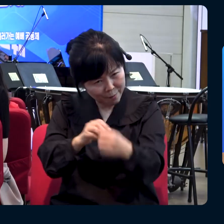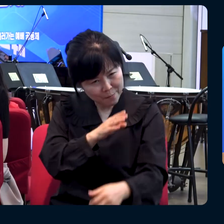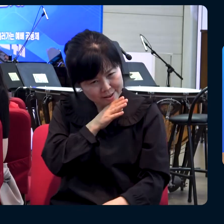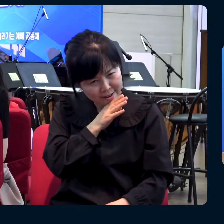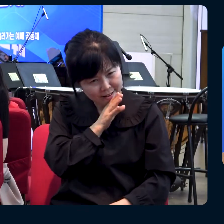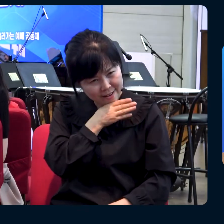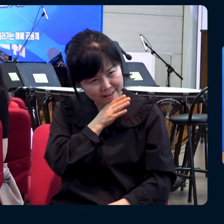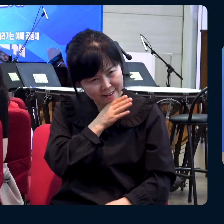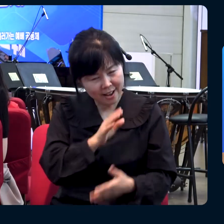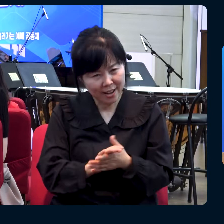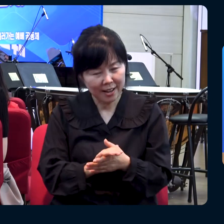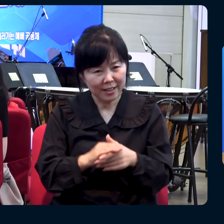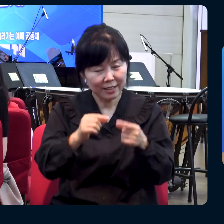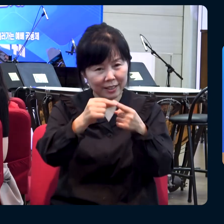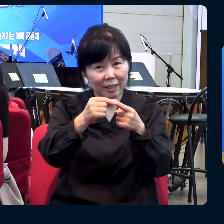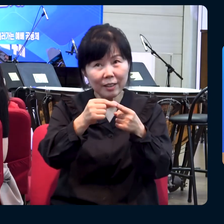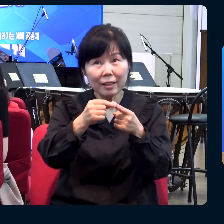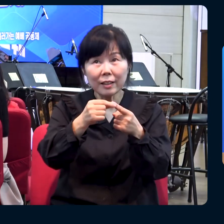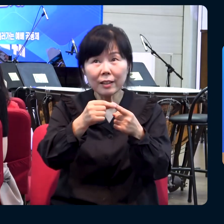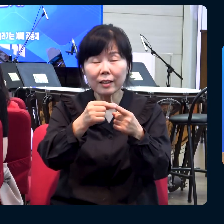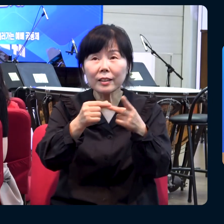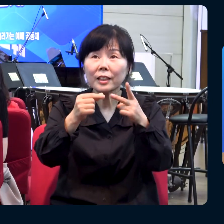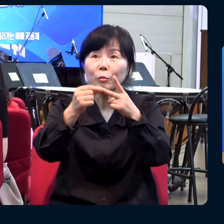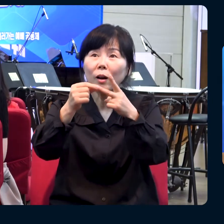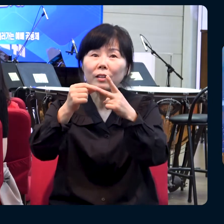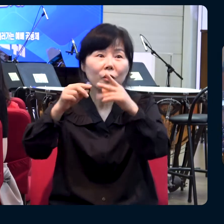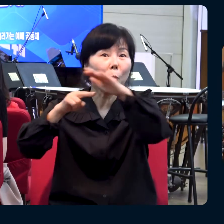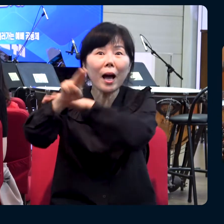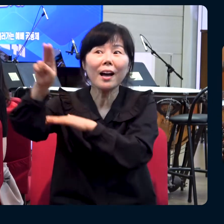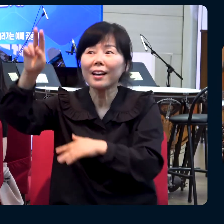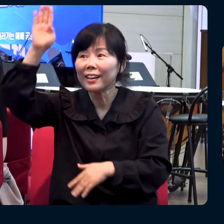2번 도망간다. 도망간다.